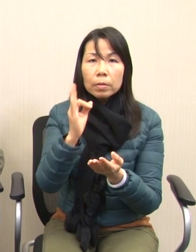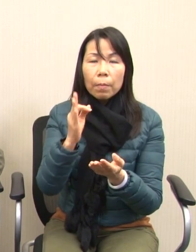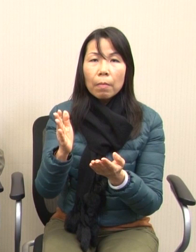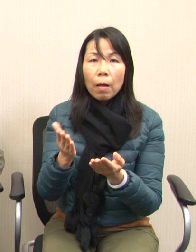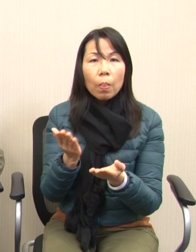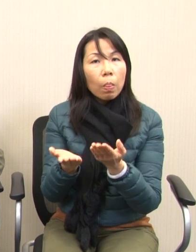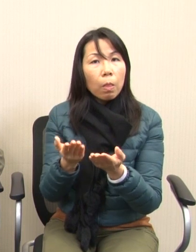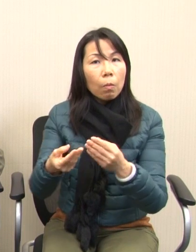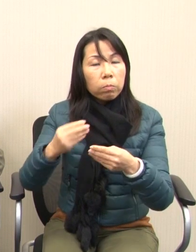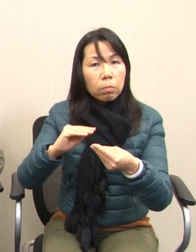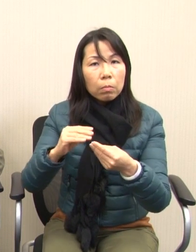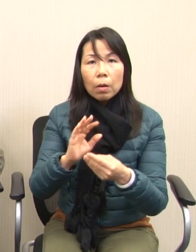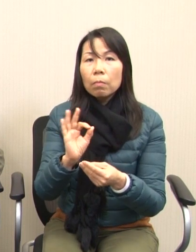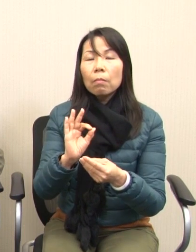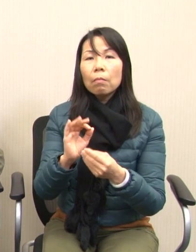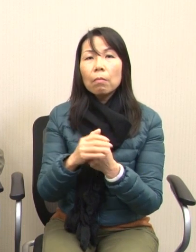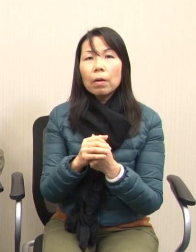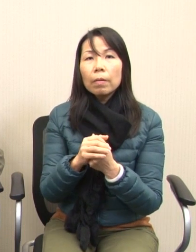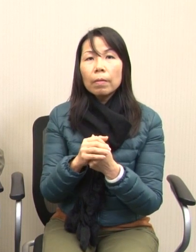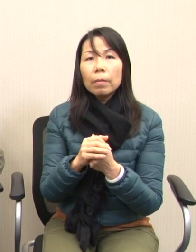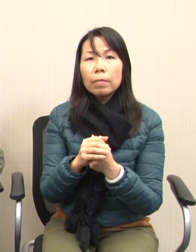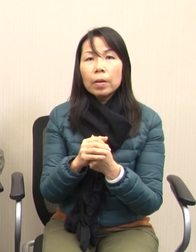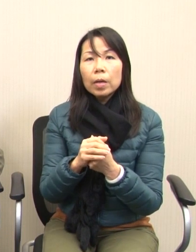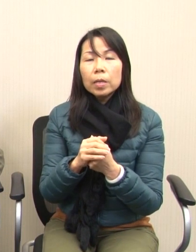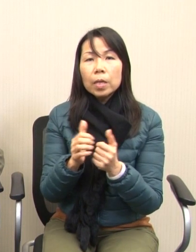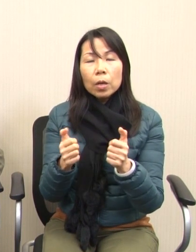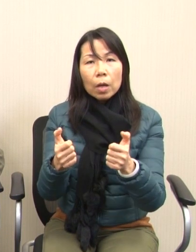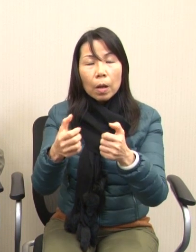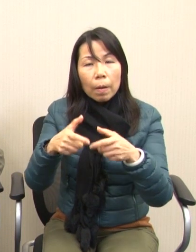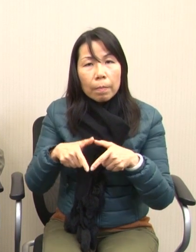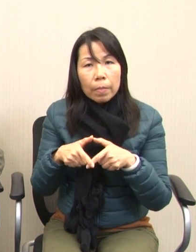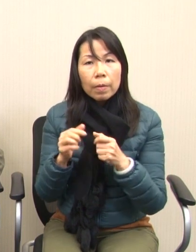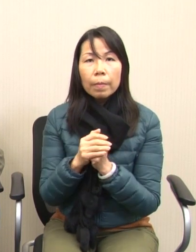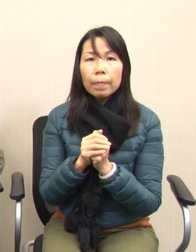你明唔明啊？你要感恩 ，in humble。